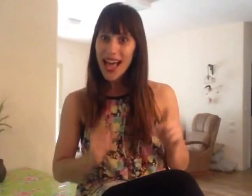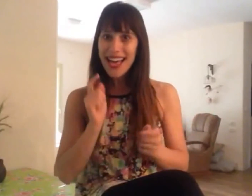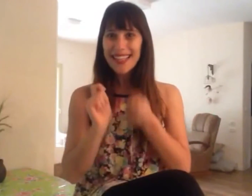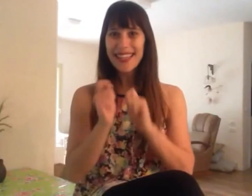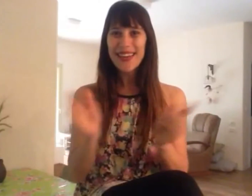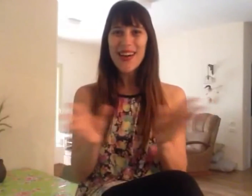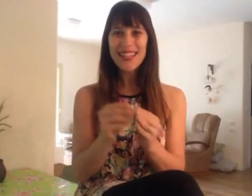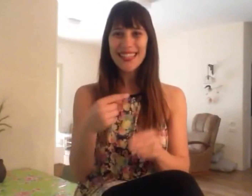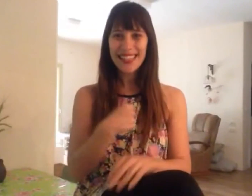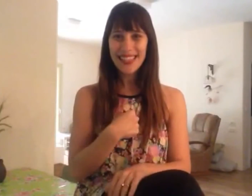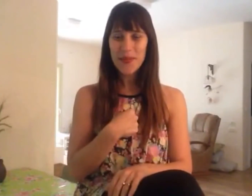אולי תרקוד איתי.